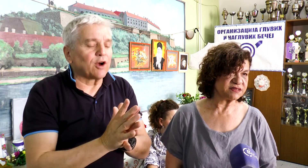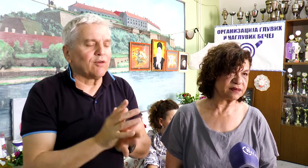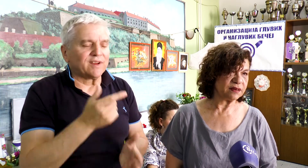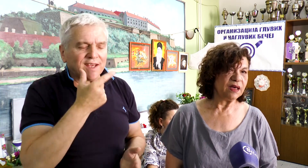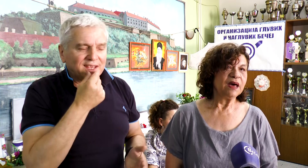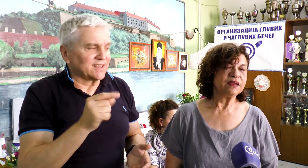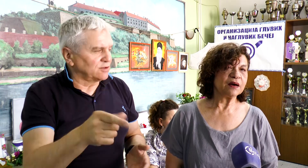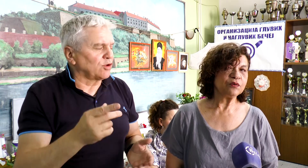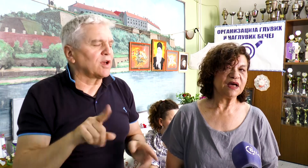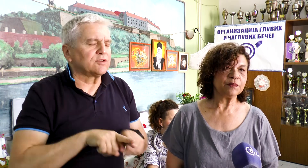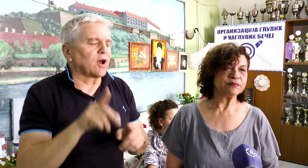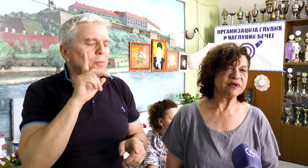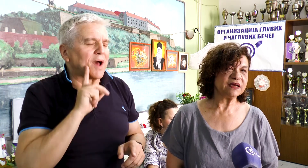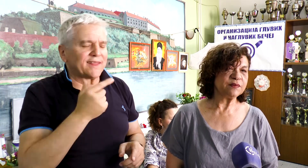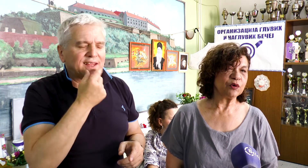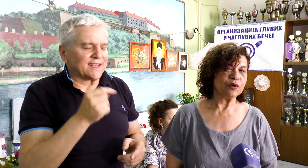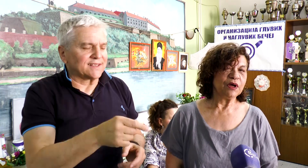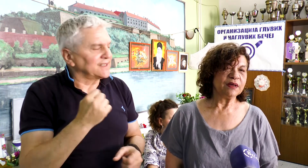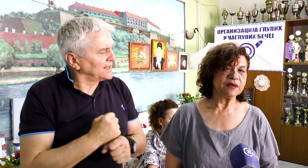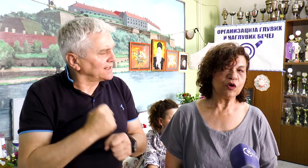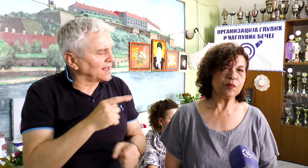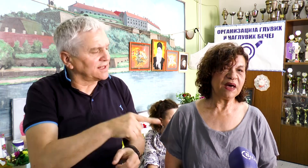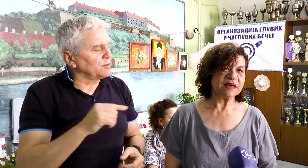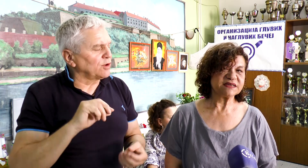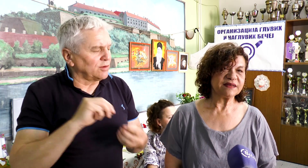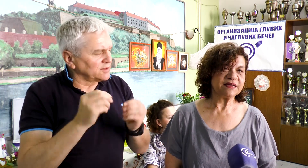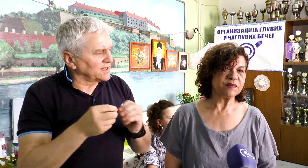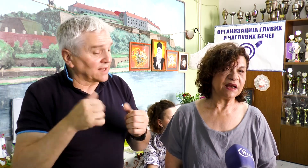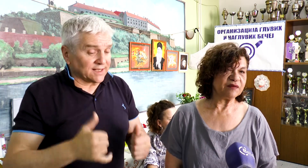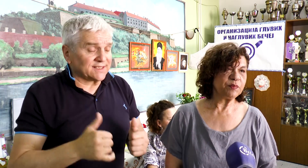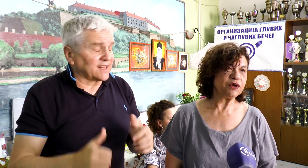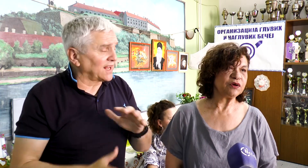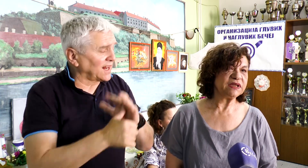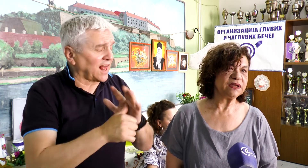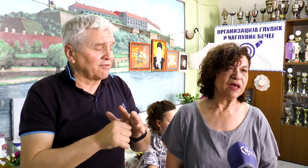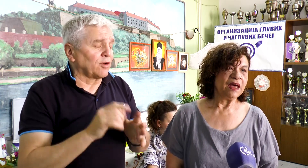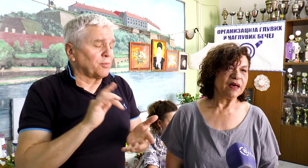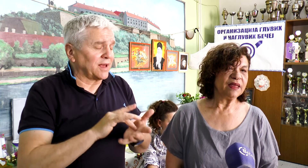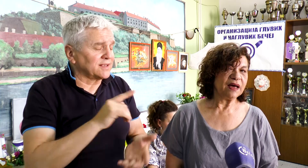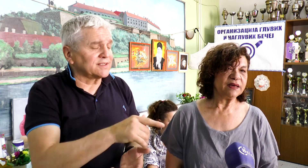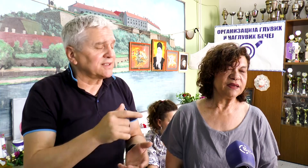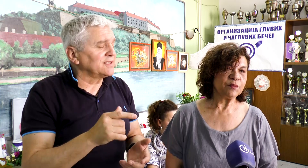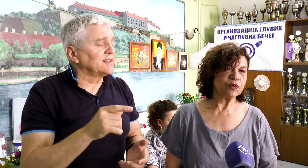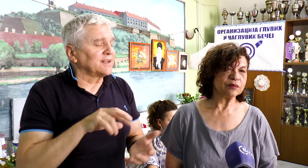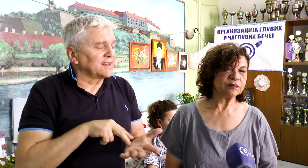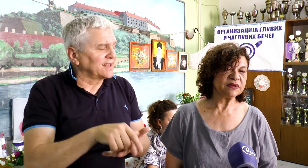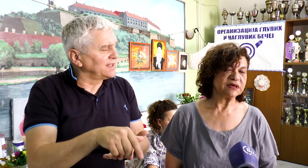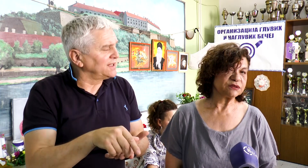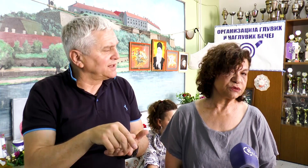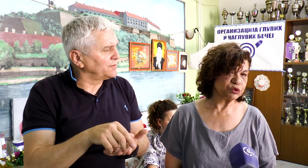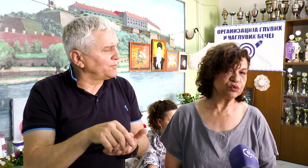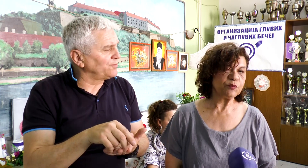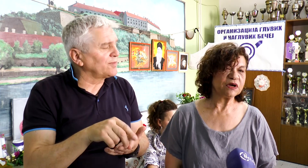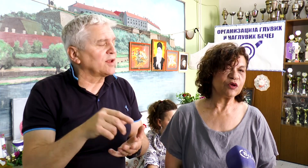maternji jezik. Tako da radimo na tome, a sada nam je glavni prioritet da idemo,